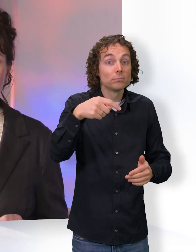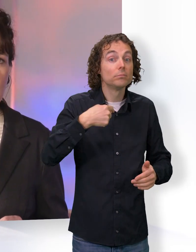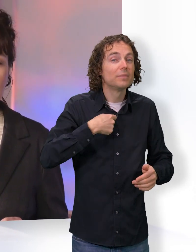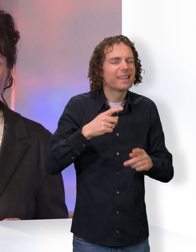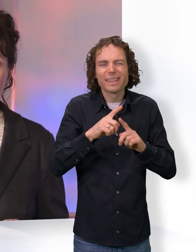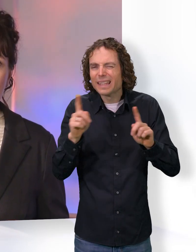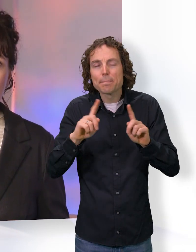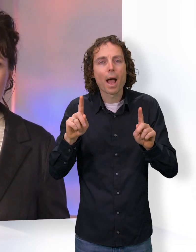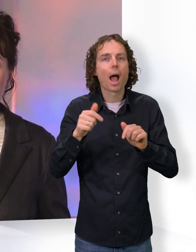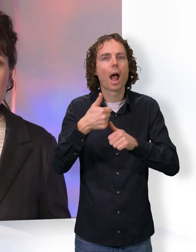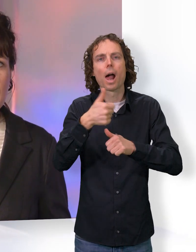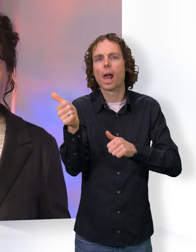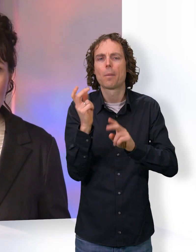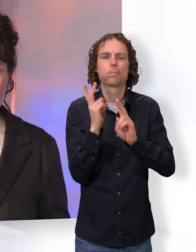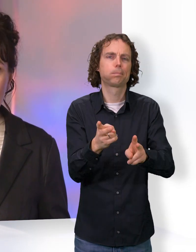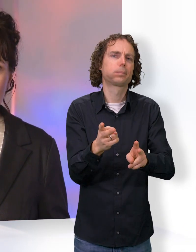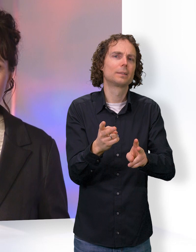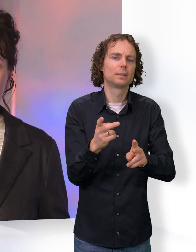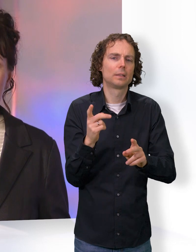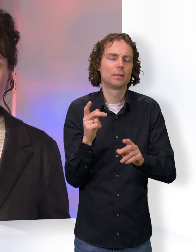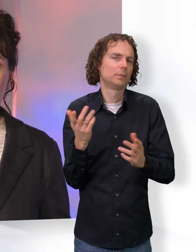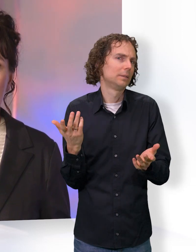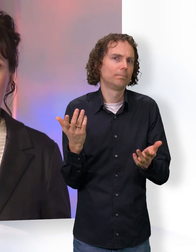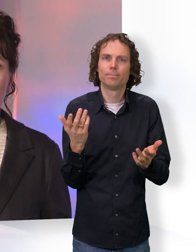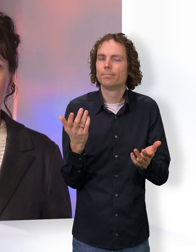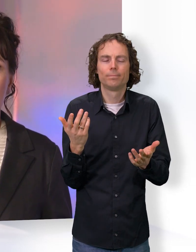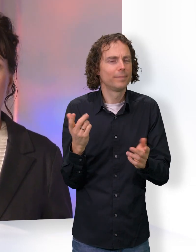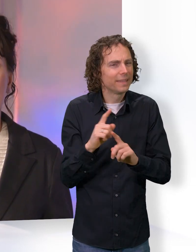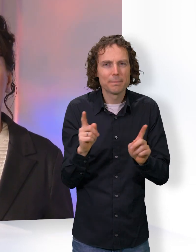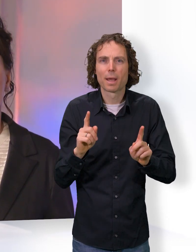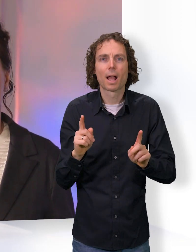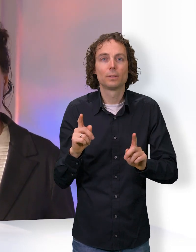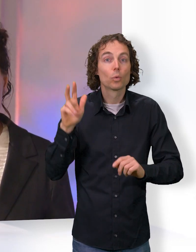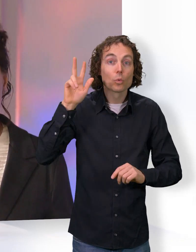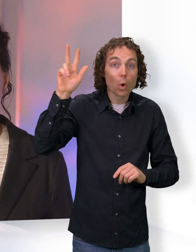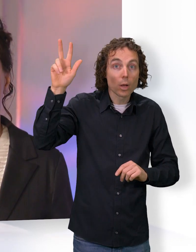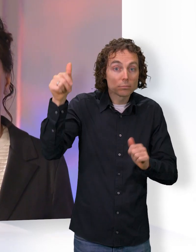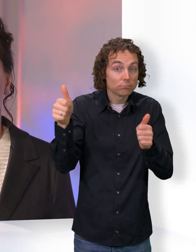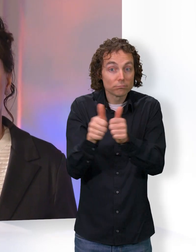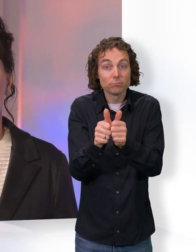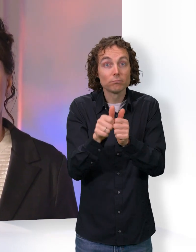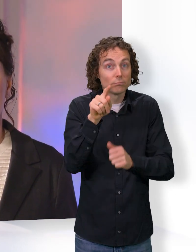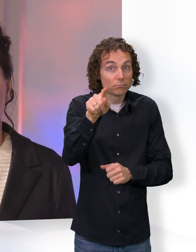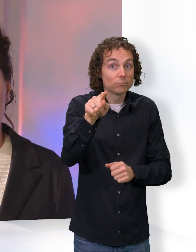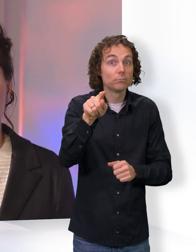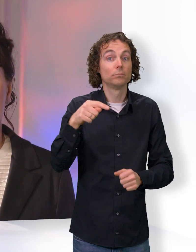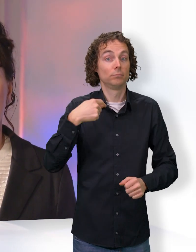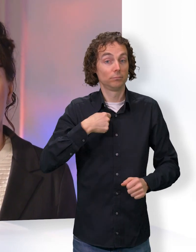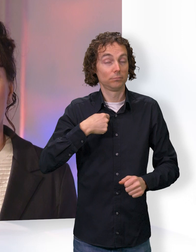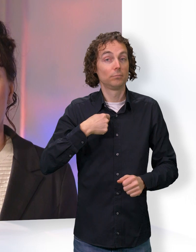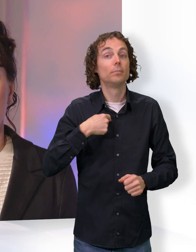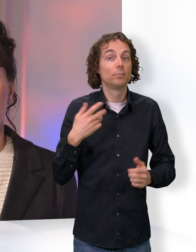nie alleine lassen, nie im Stich lassen. Er ist bei Ihnen und bei